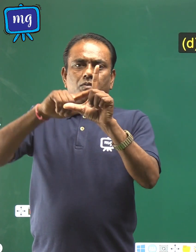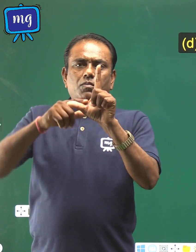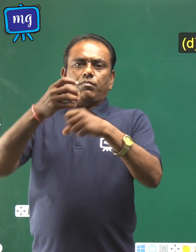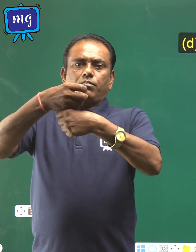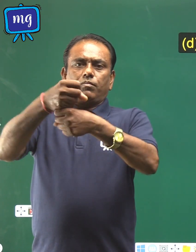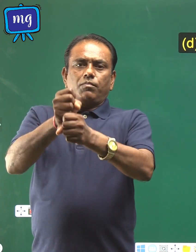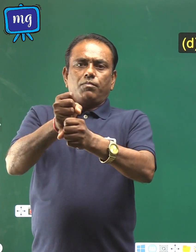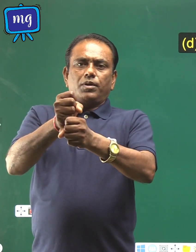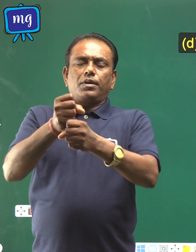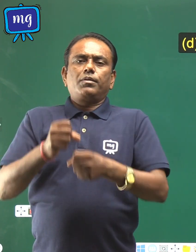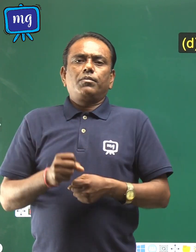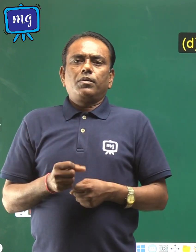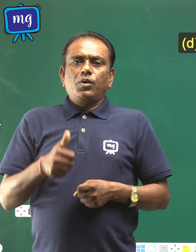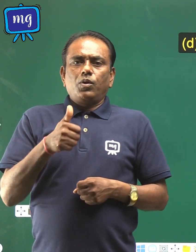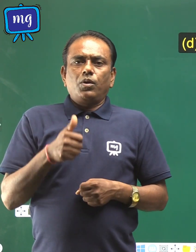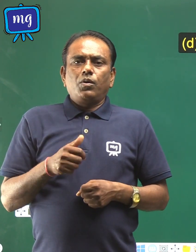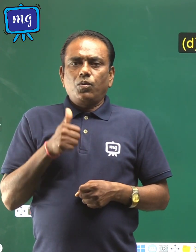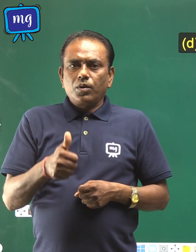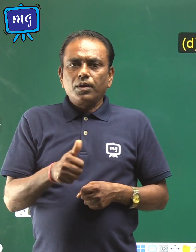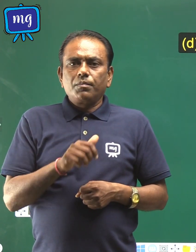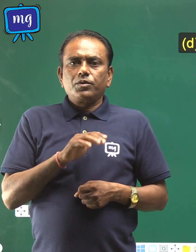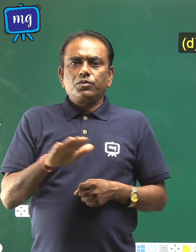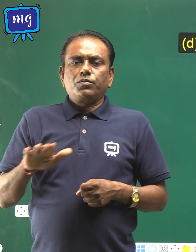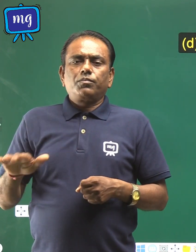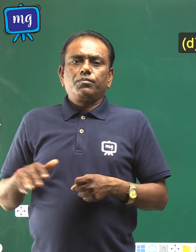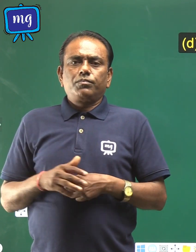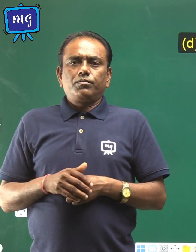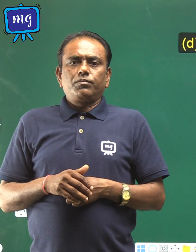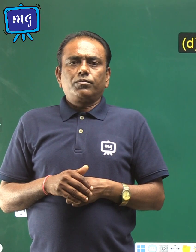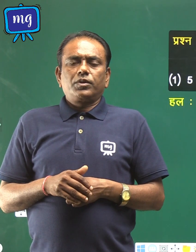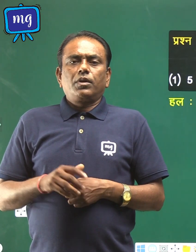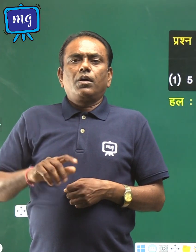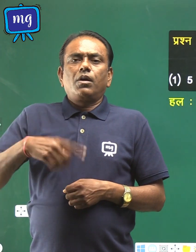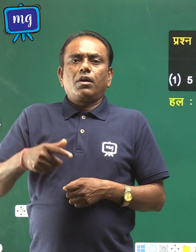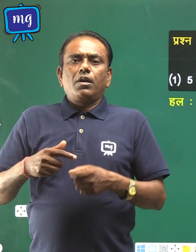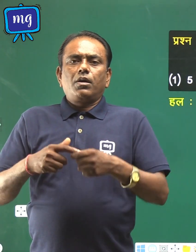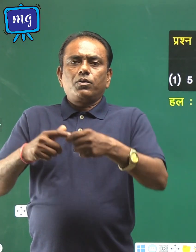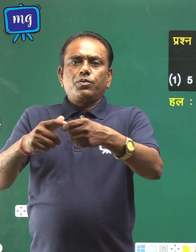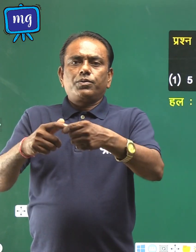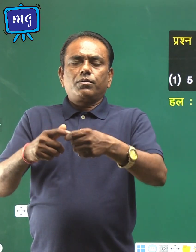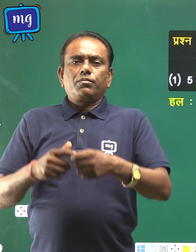गया। आ गया बच्चों समझ में? अगला प्रश्न,